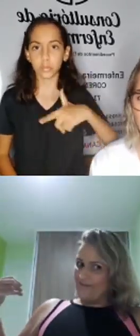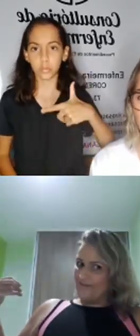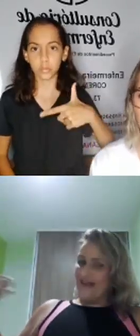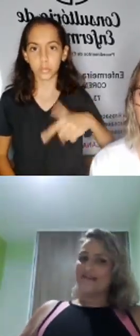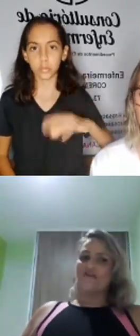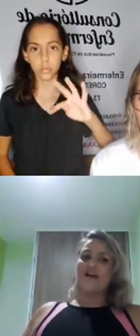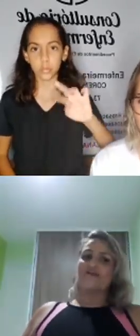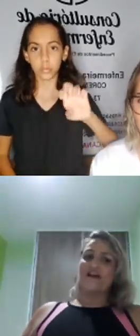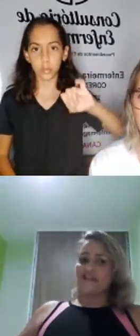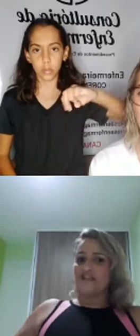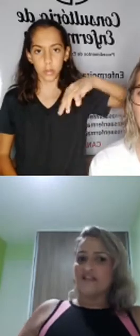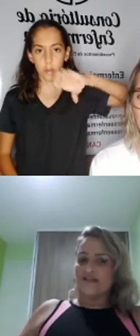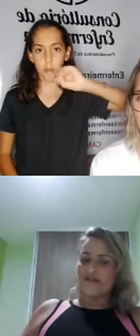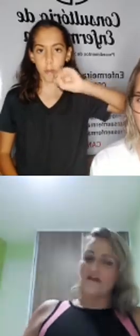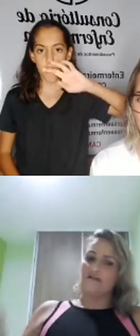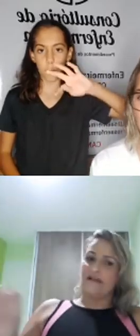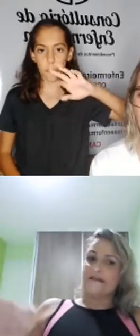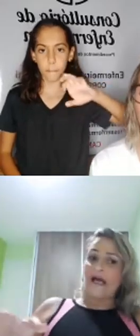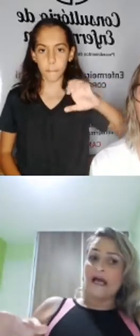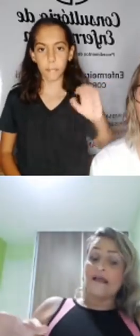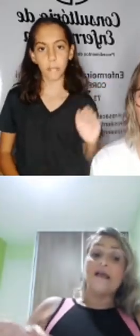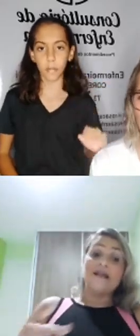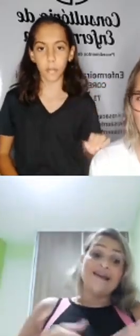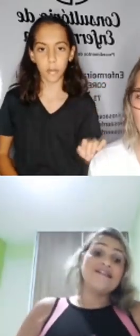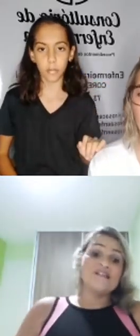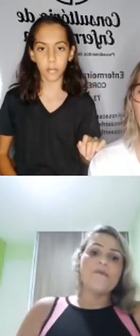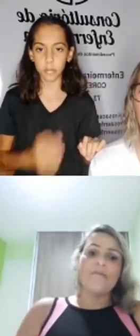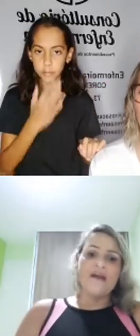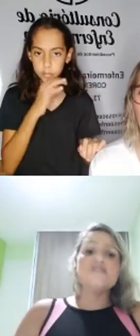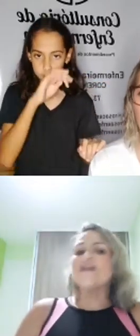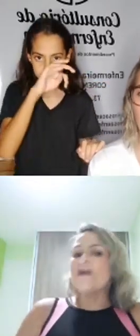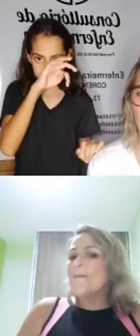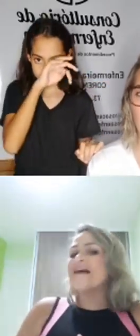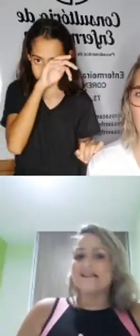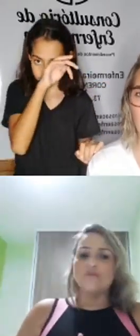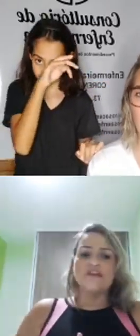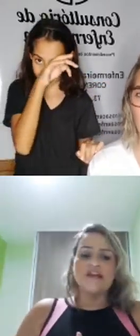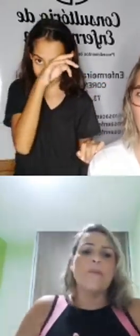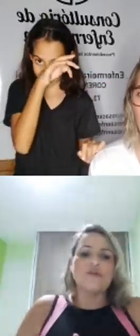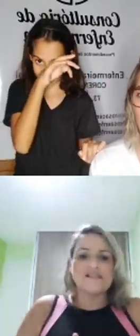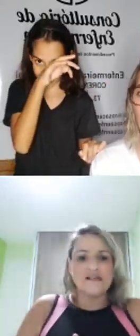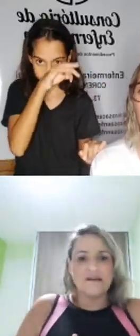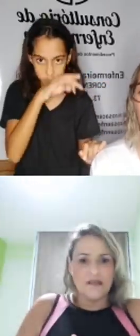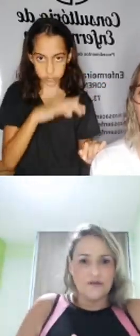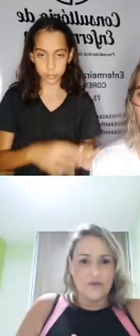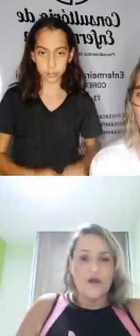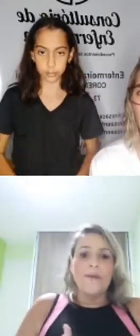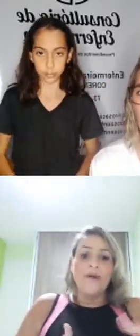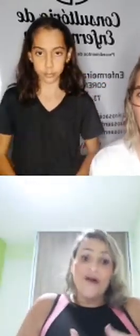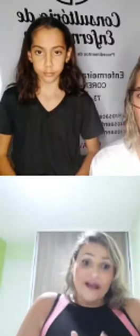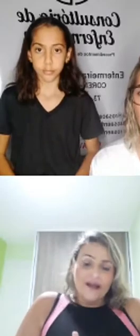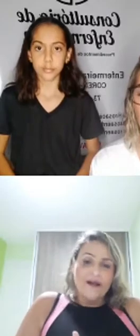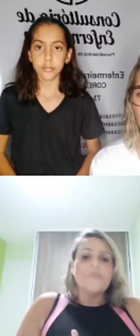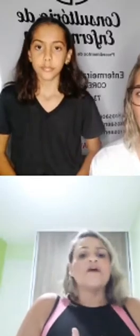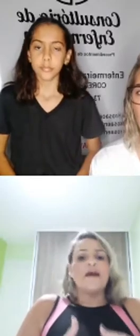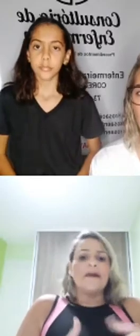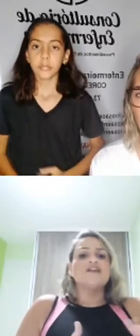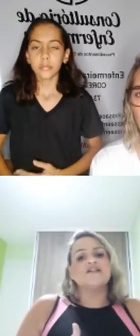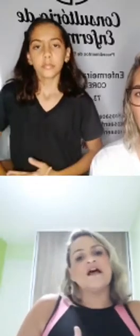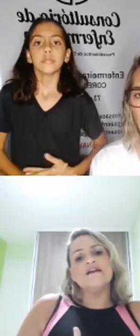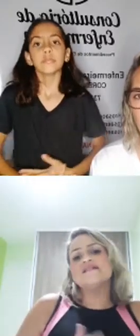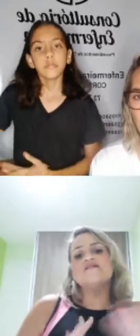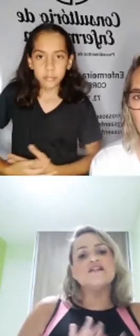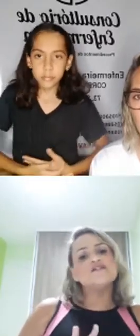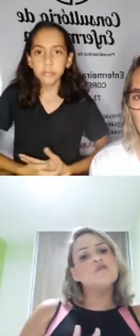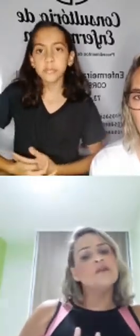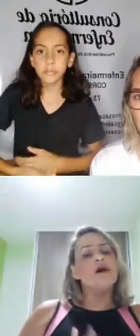agora. As que vieram da China, as que vieram da Itália, e esses bebês vão passar um tempo por segmento. Por quê? Porque é a partir